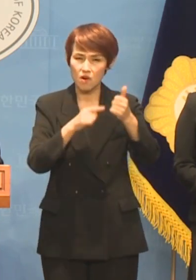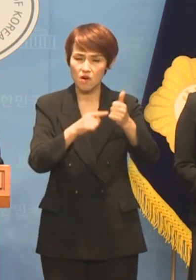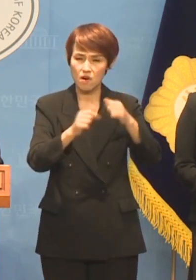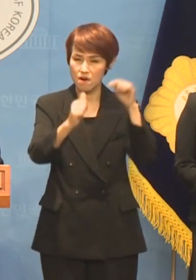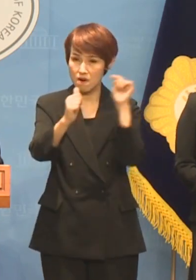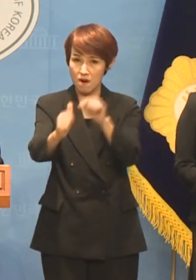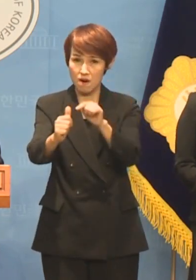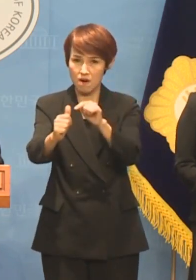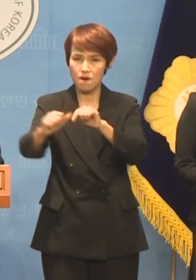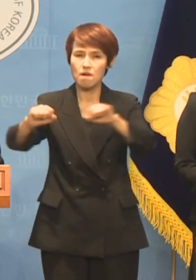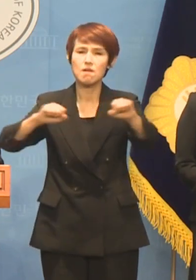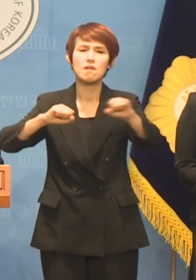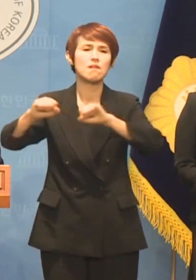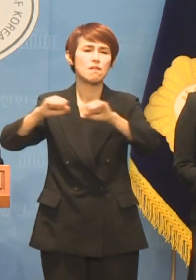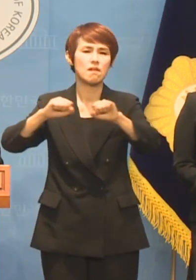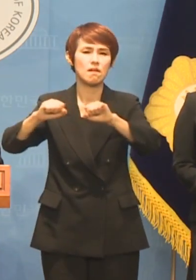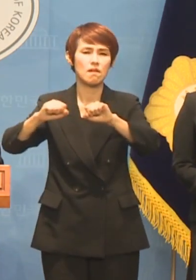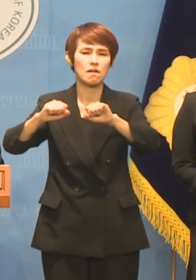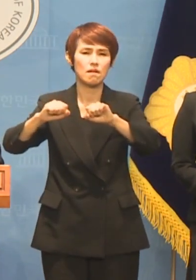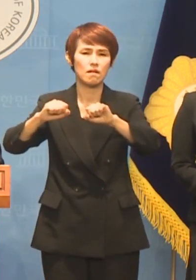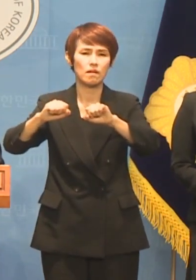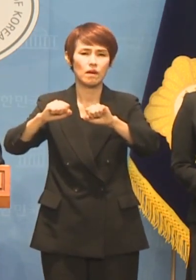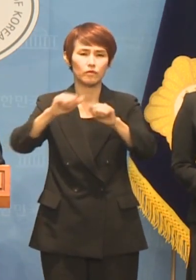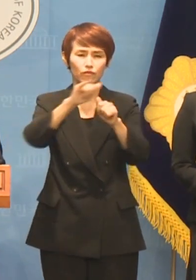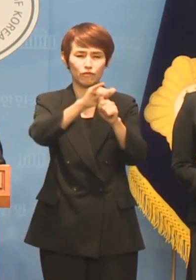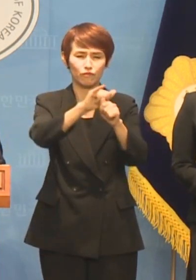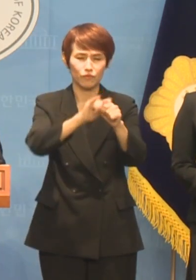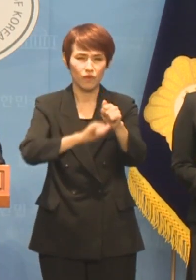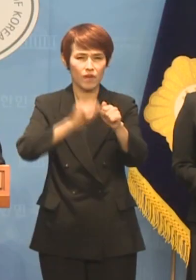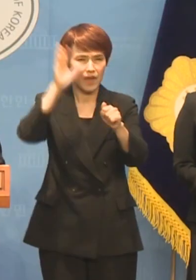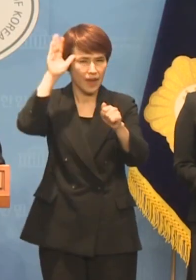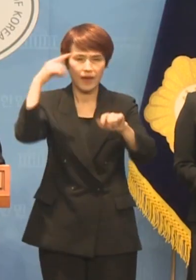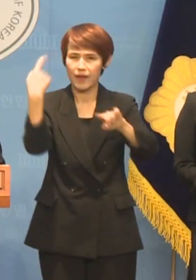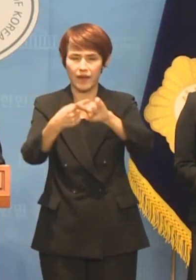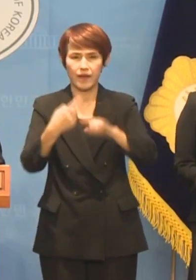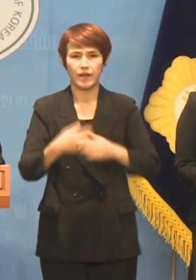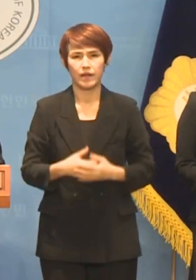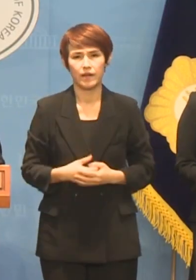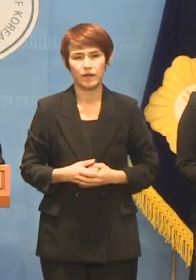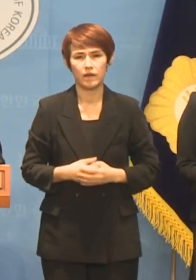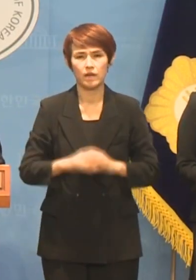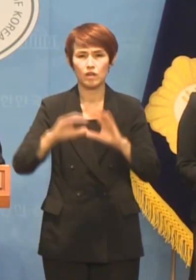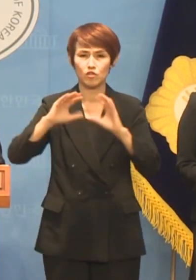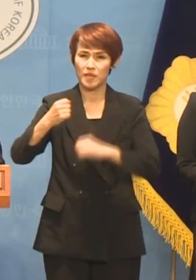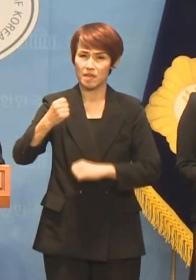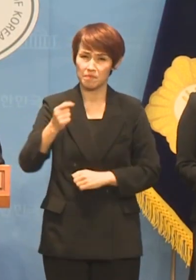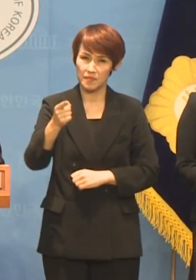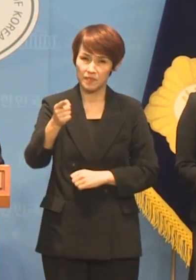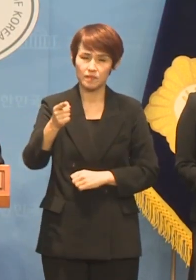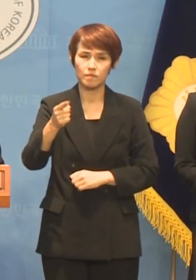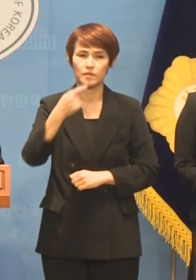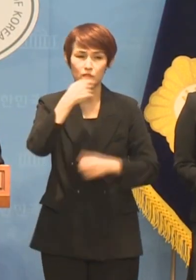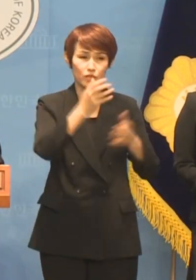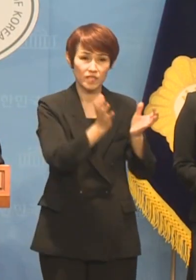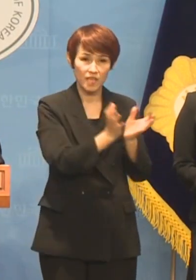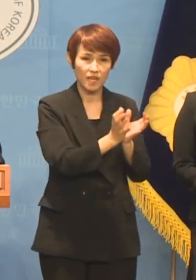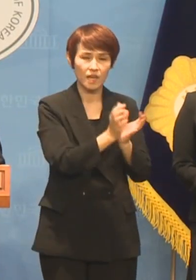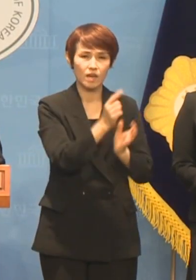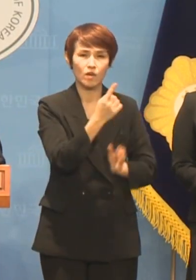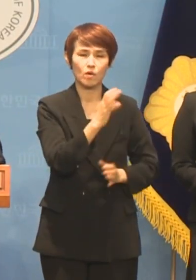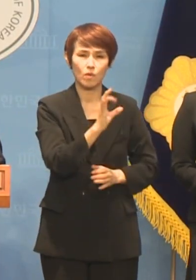받아 이행하는 충성스러운 개가 된 것입니다. 국민의힘은 민주당의